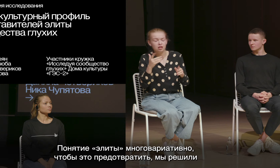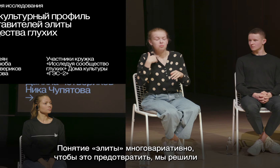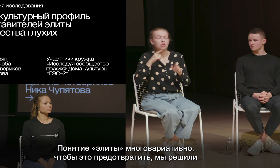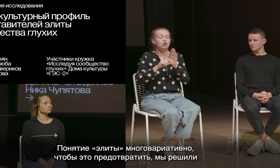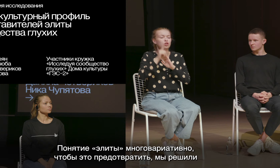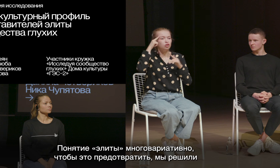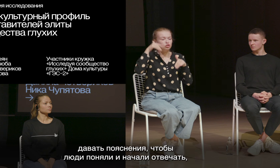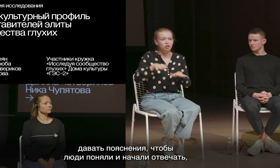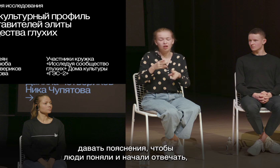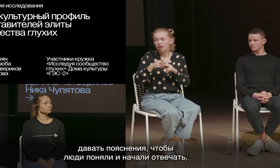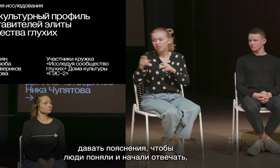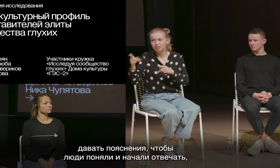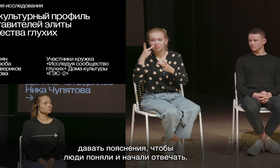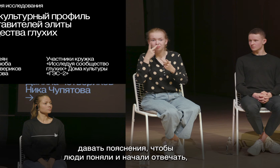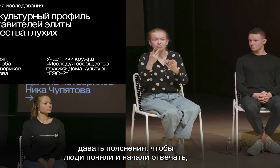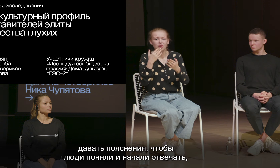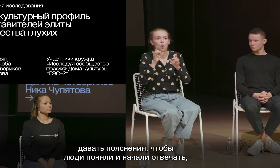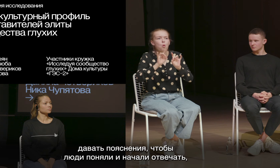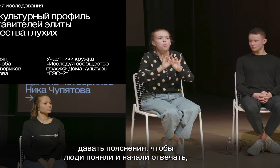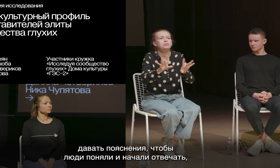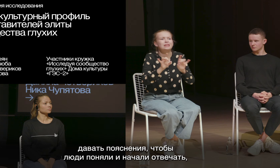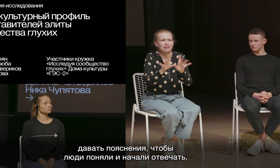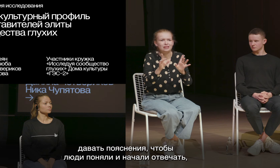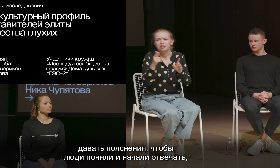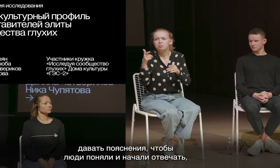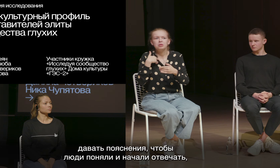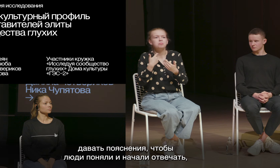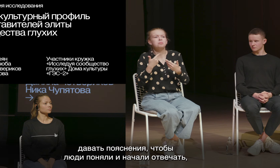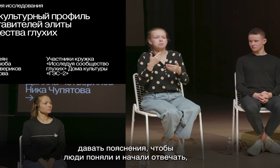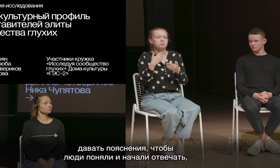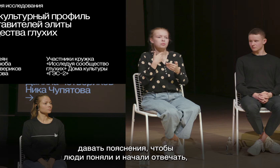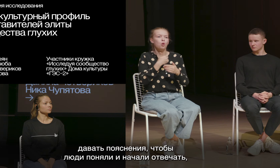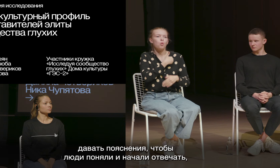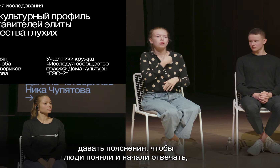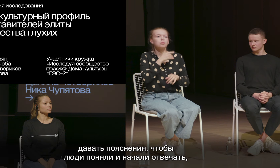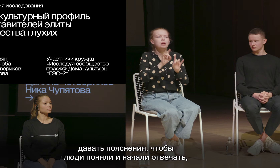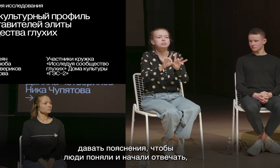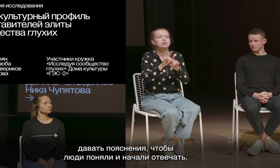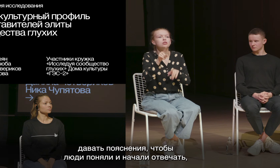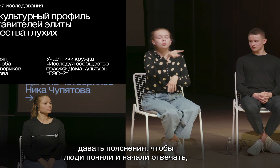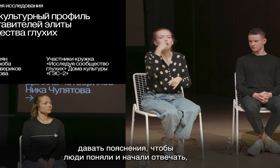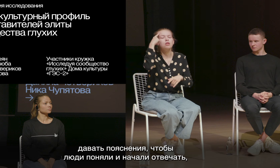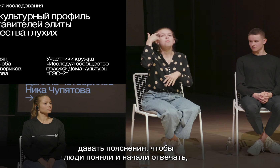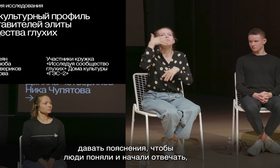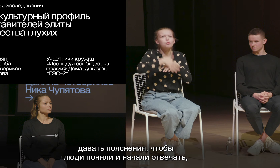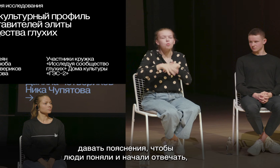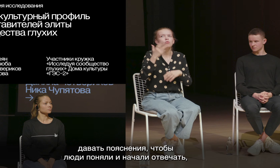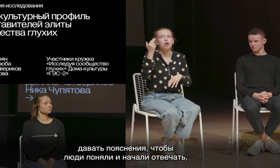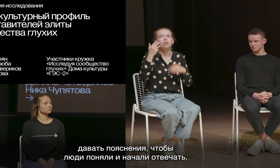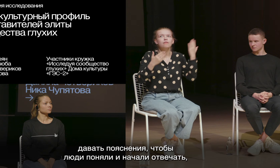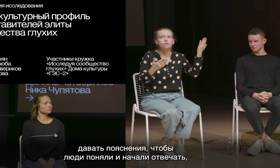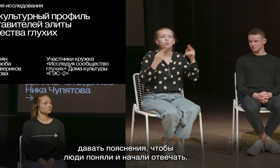было действительно у наших опрашиваемых. Поэтому для того, чтобы было общее понимание этого термина, семантическое